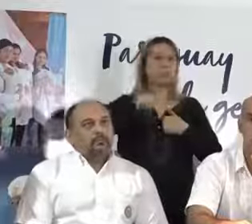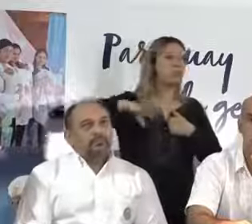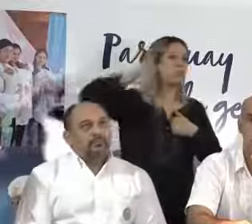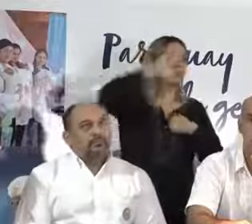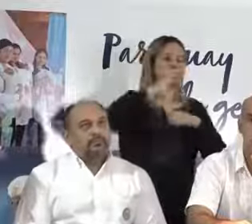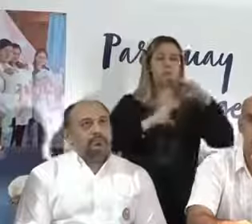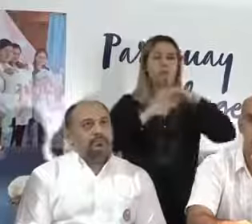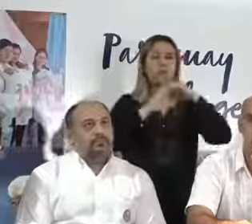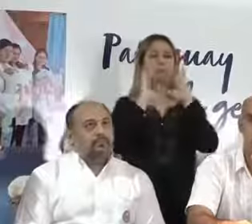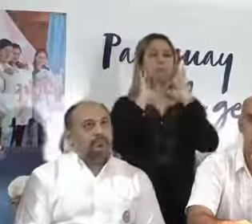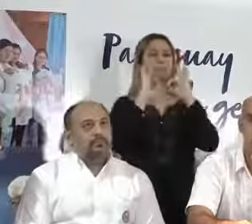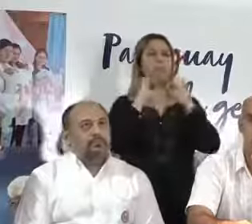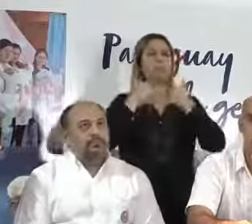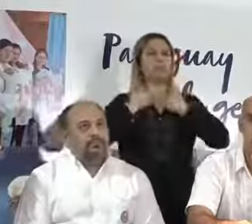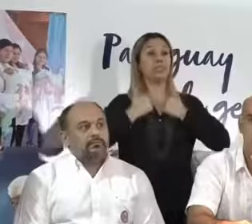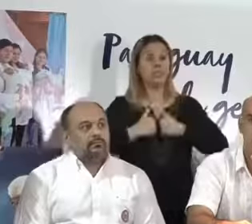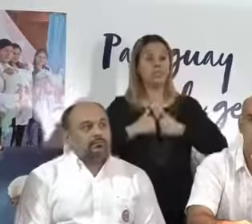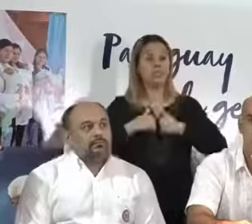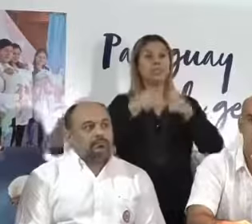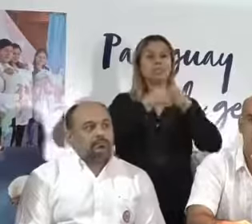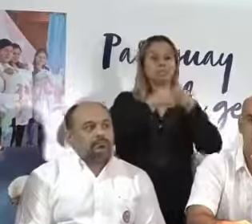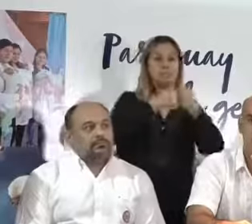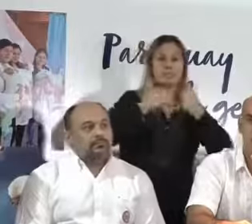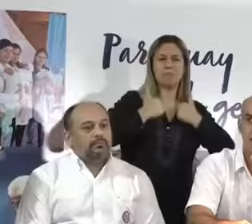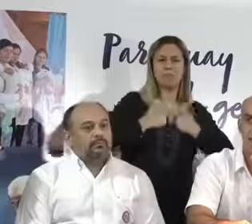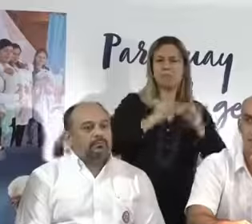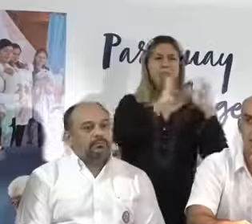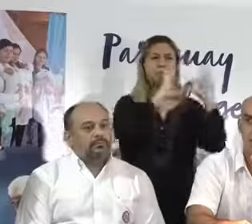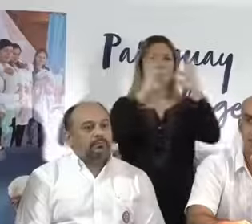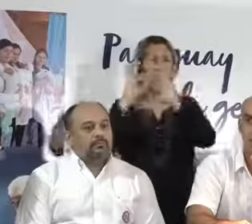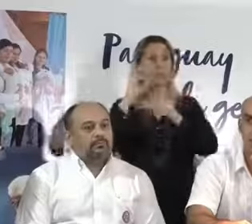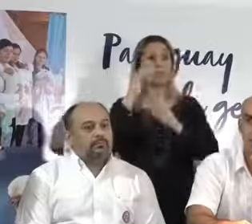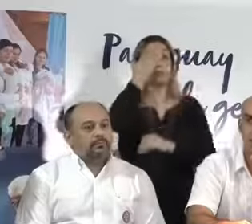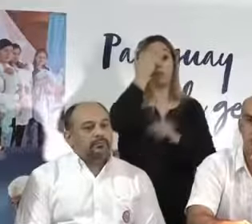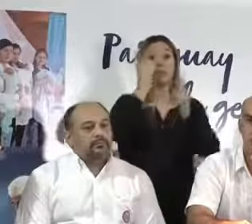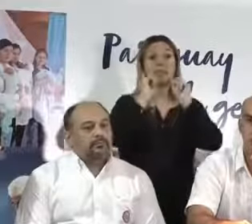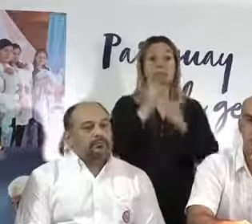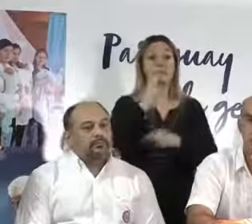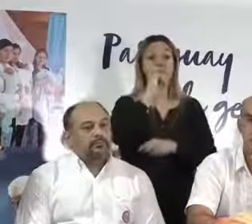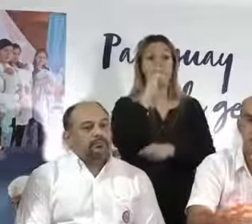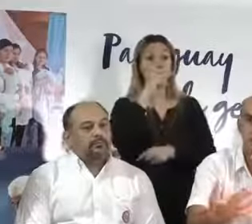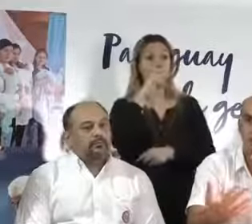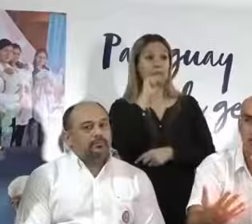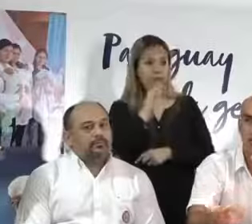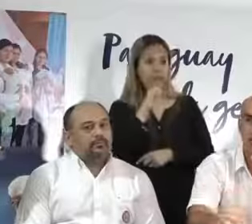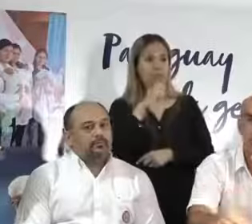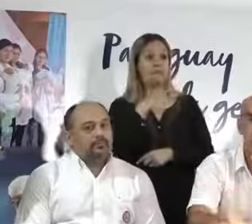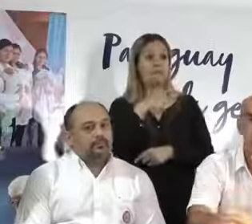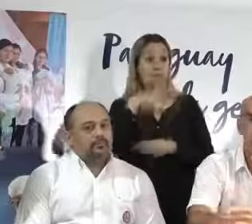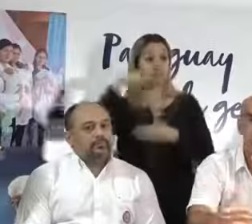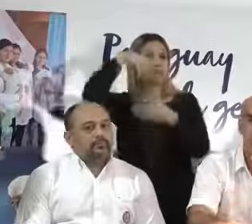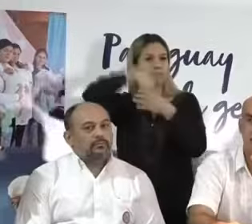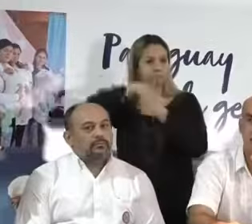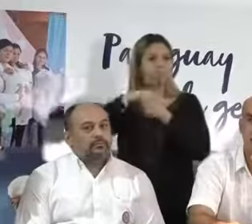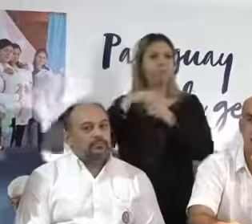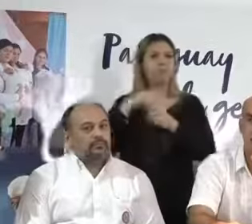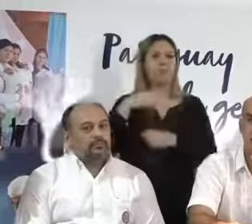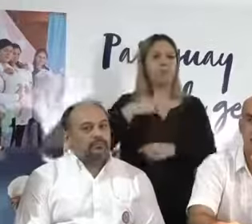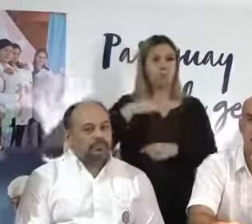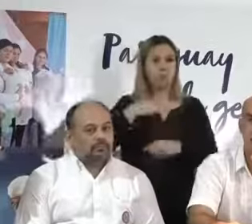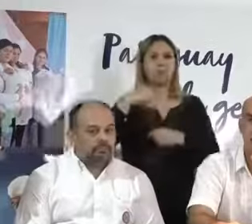colaboración de todos los otros subsistemas de salud. Vale decir, el Instituto de Previsión Social, tenemos las fuerzas públicas, hospital